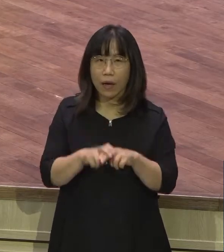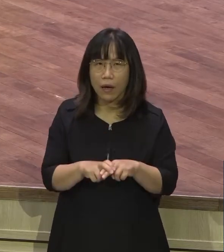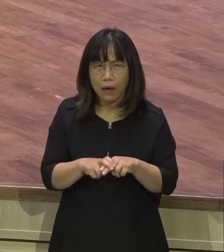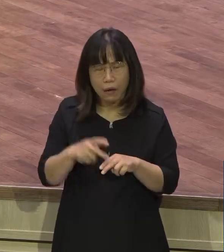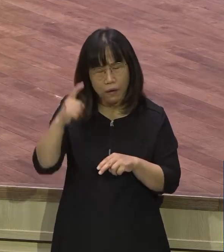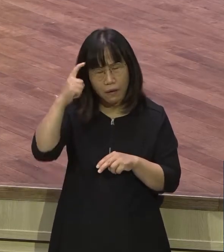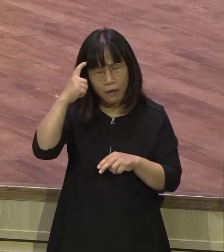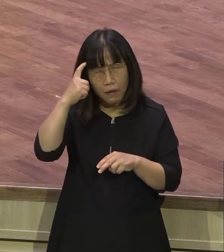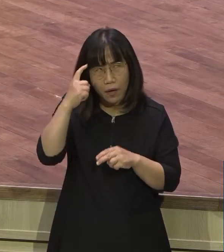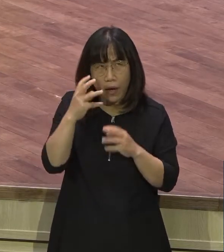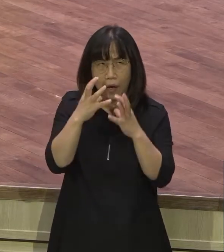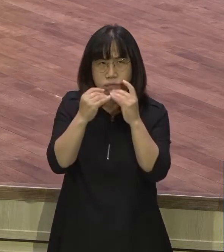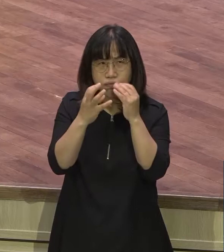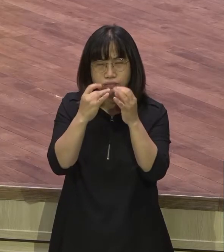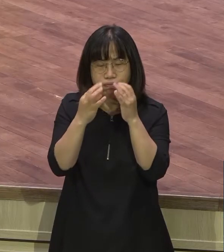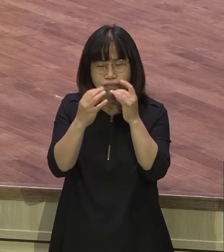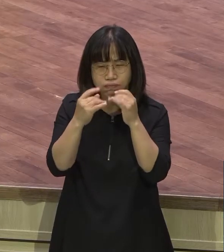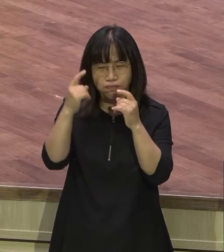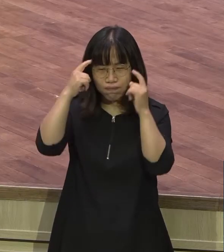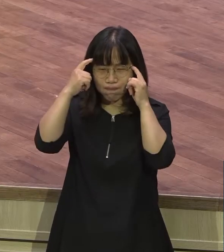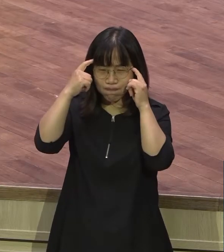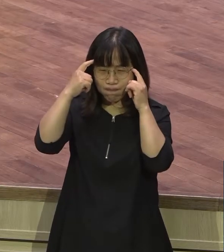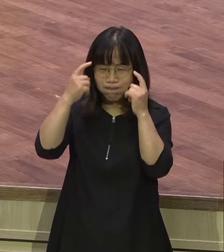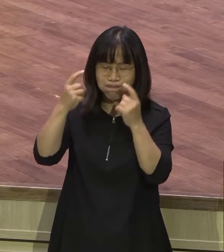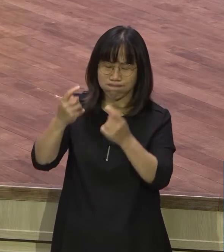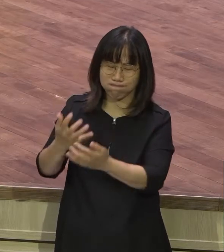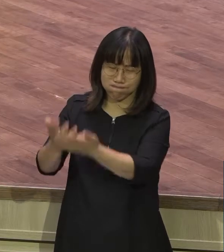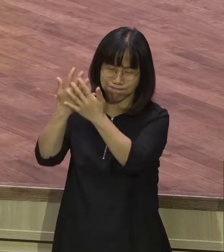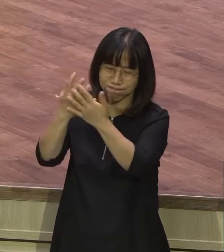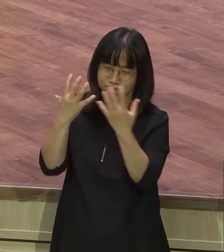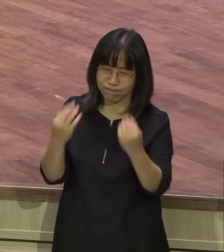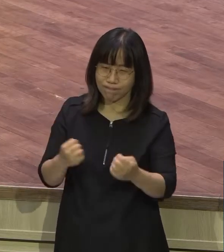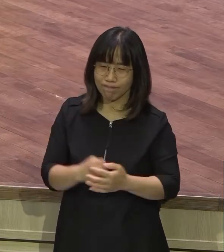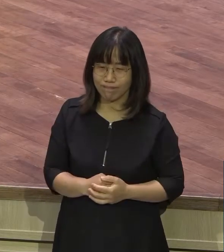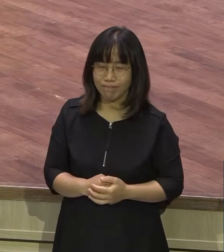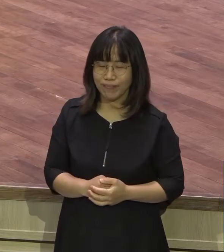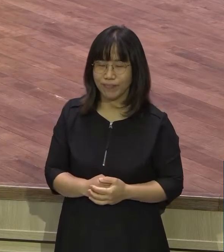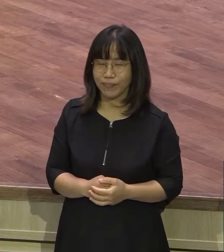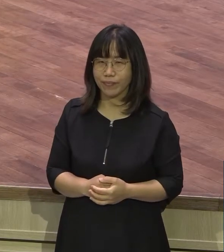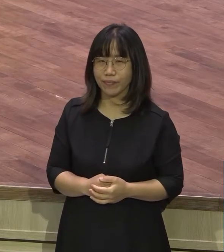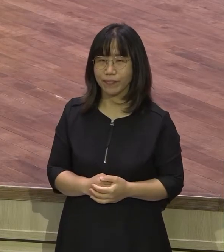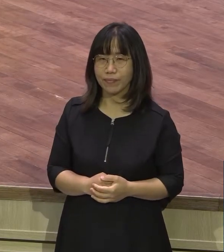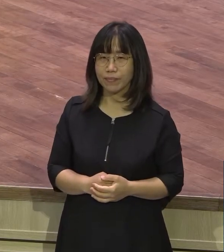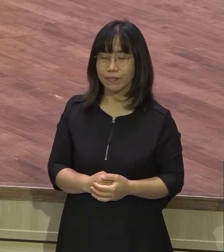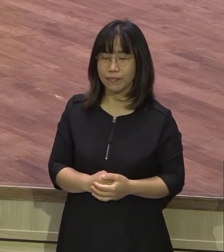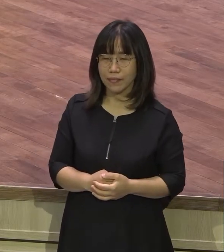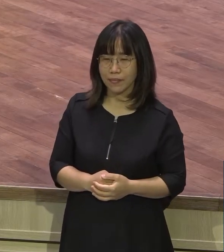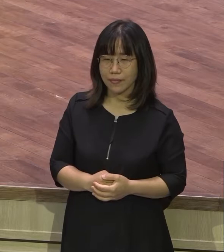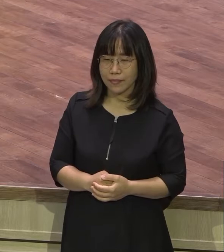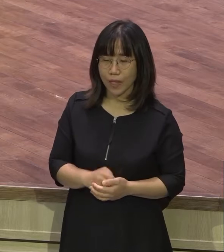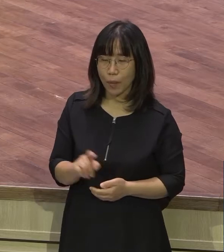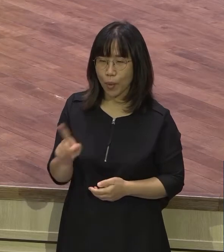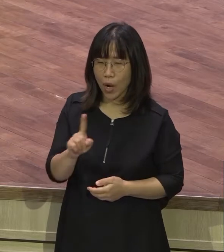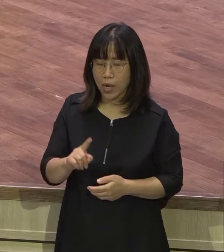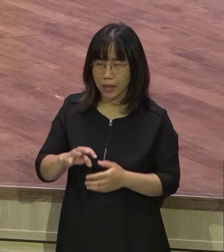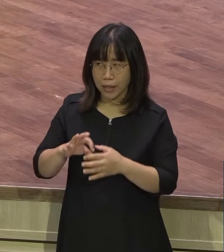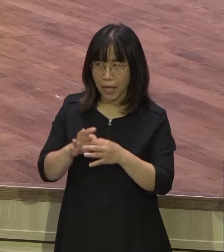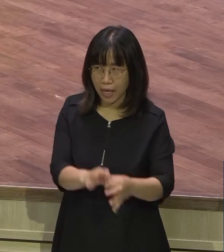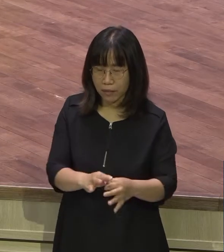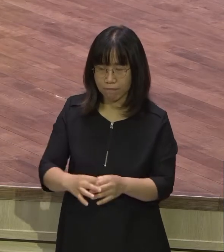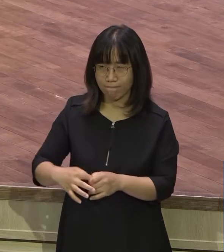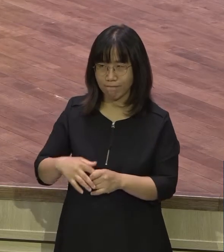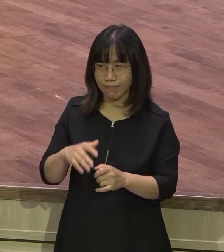오만 생각이 다 나. 예배 자리만 오면 마마나 생각이 나. 그게 뭐요? 당하고 있는 거예요.